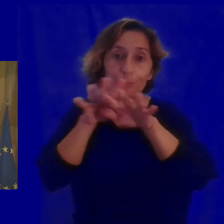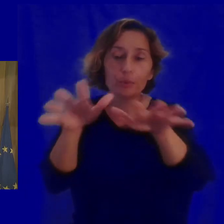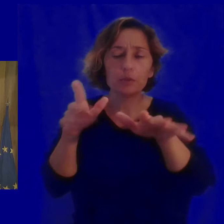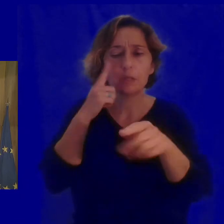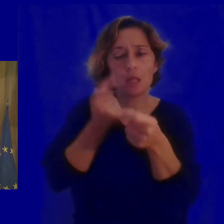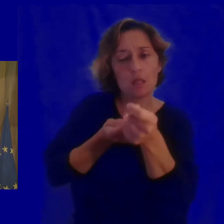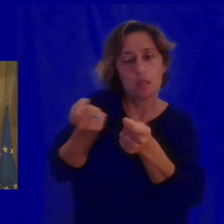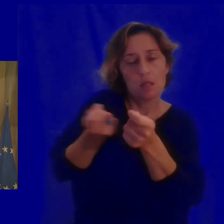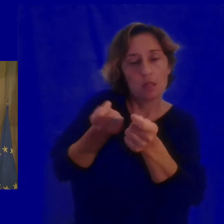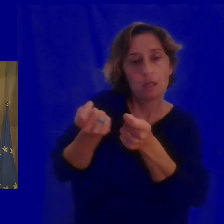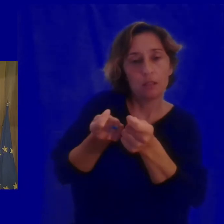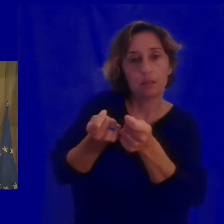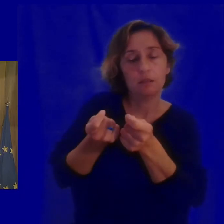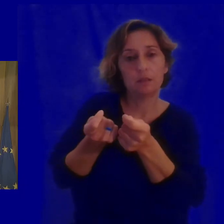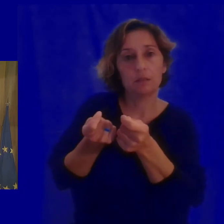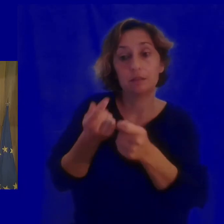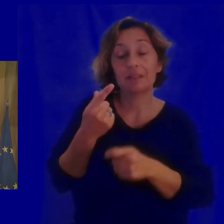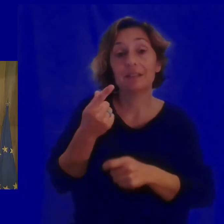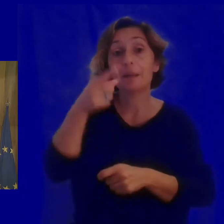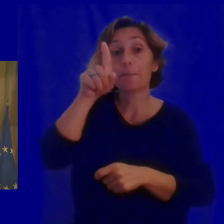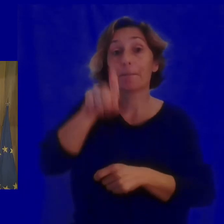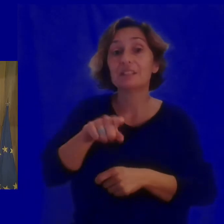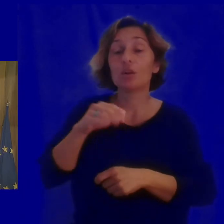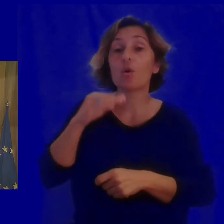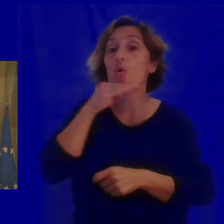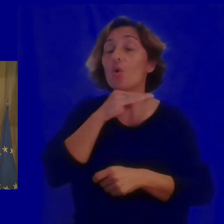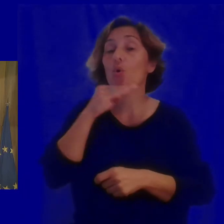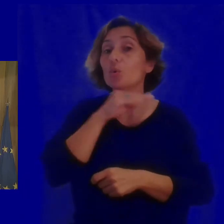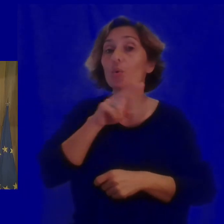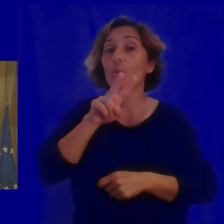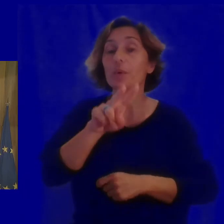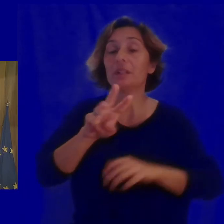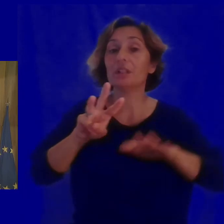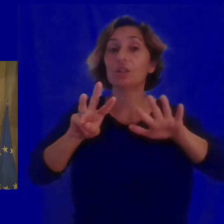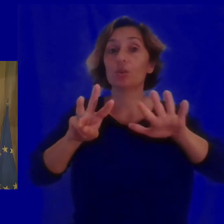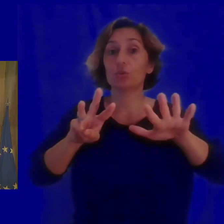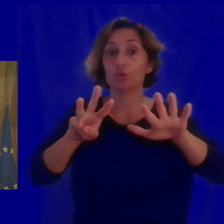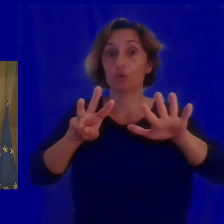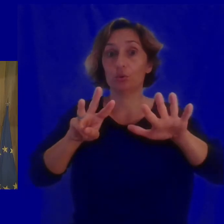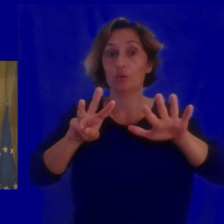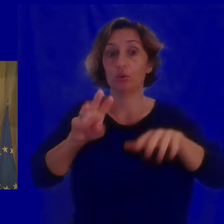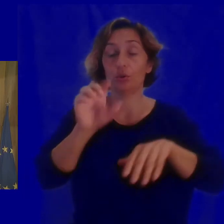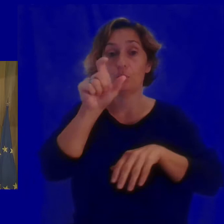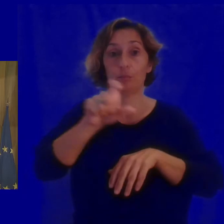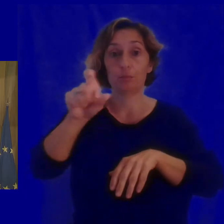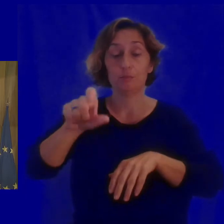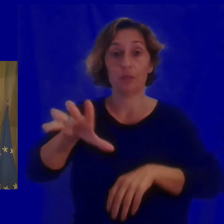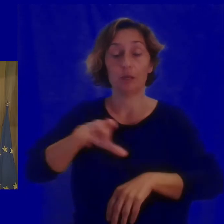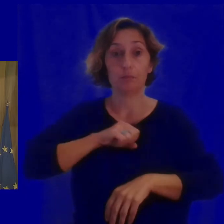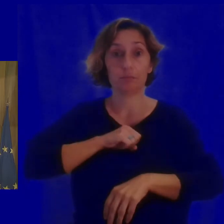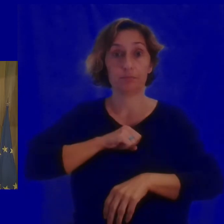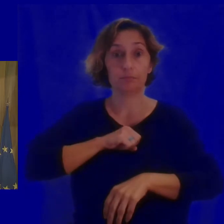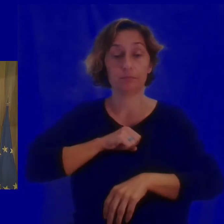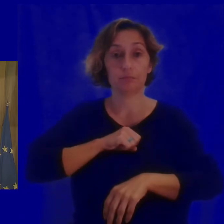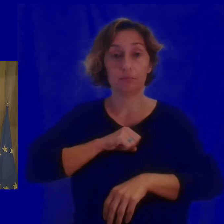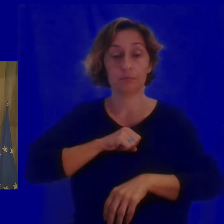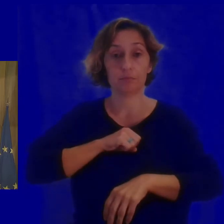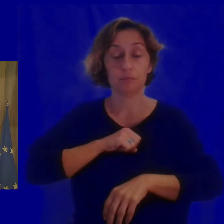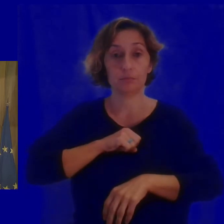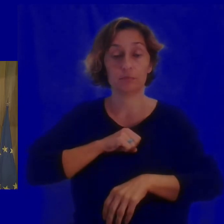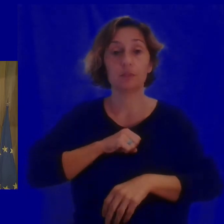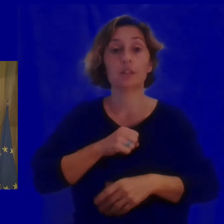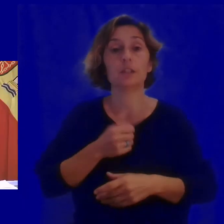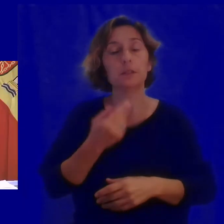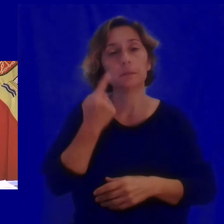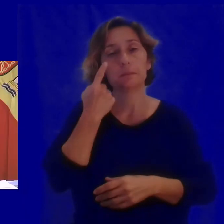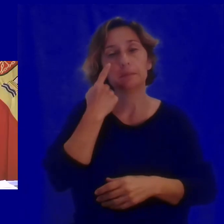estrechamente, vemos que en el mes de octubre el 28% de los casos no tenía vínculo. Siempre solemos comentar que